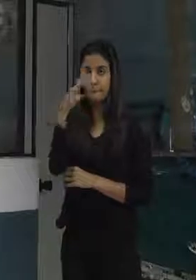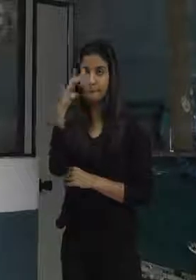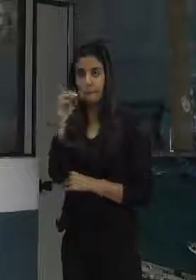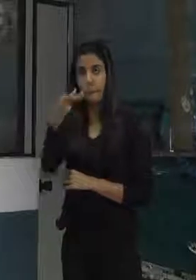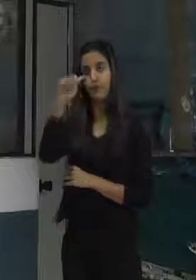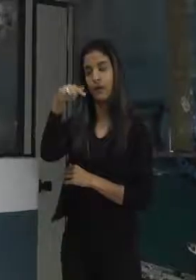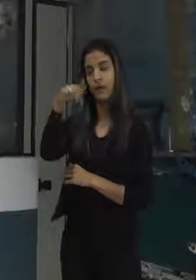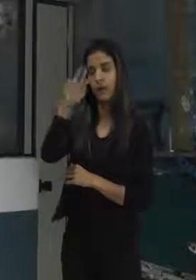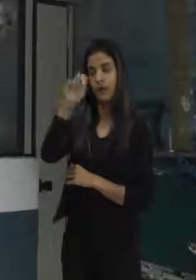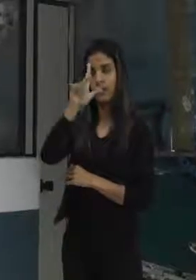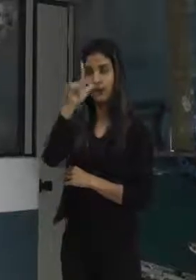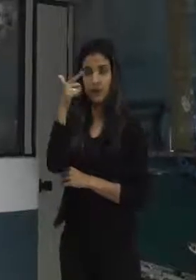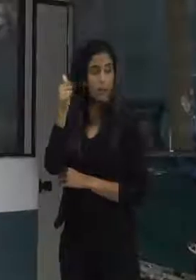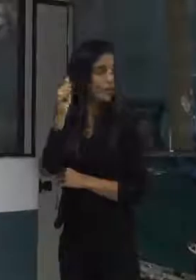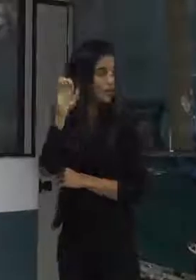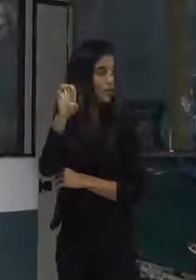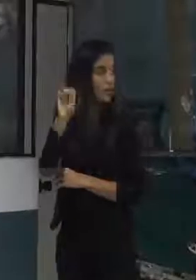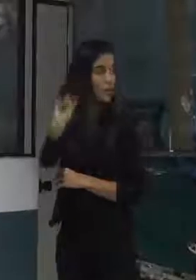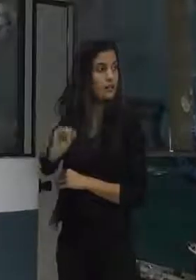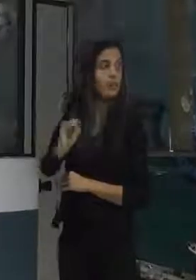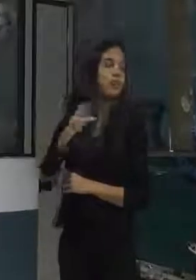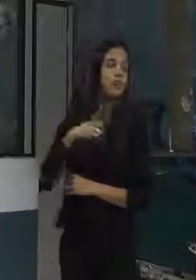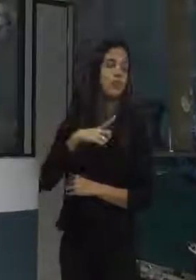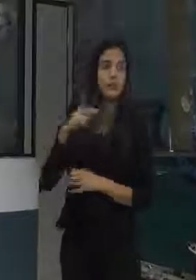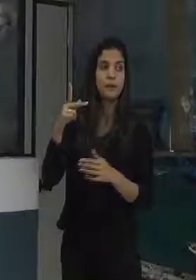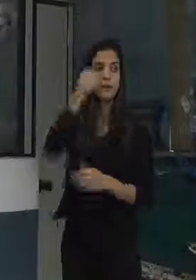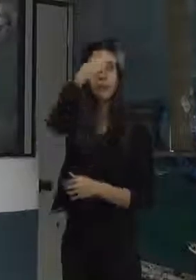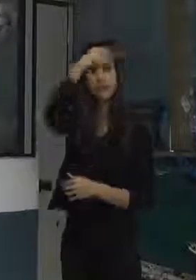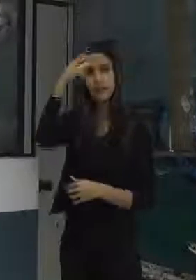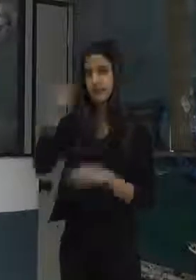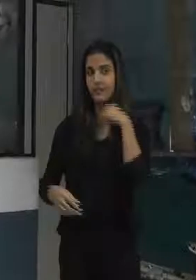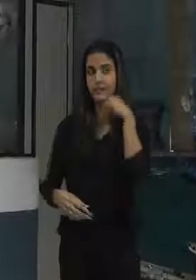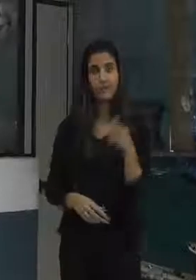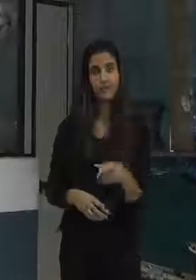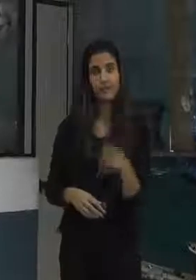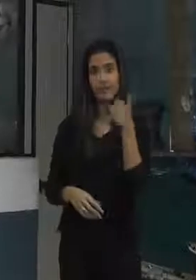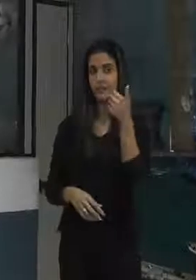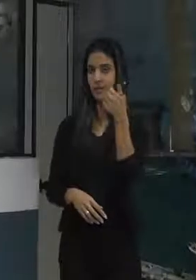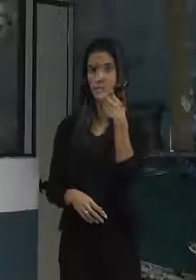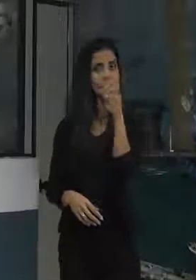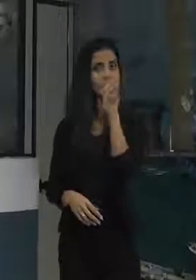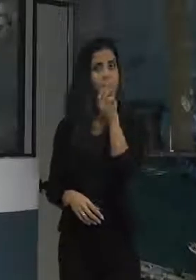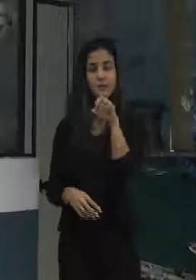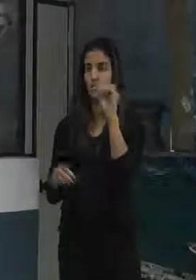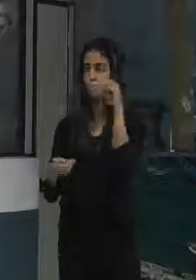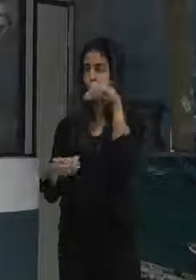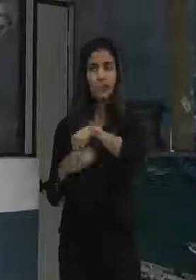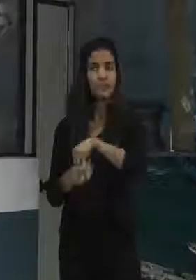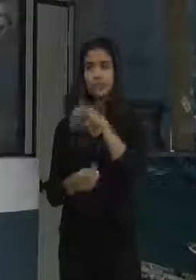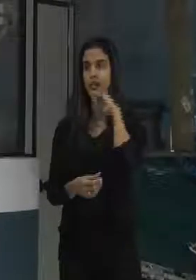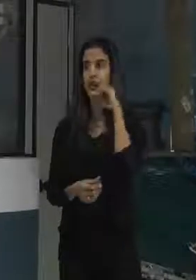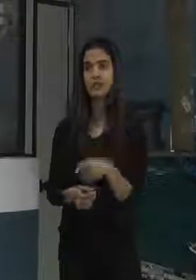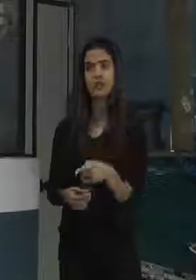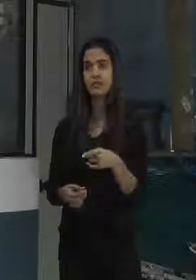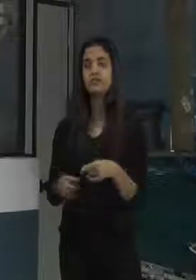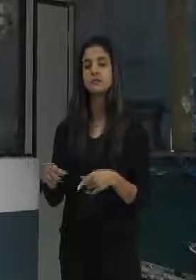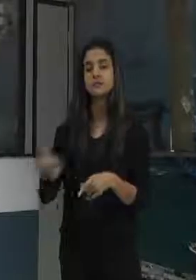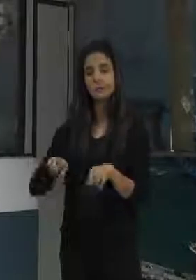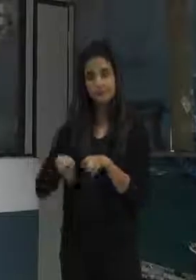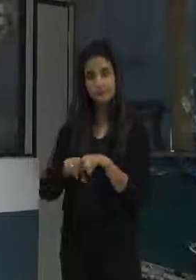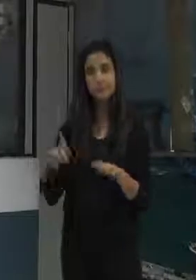deputado federal. Mas o prefeito daqui não conseguiu 3 mil votos para o seu principal deputado federal. E aí continua fazendo as